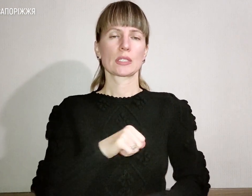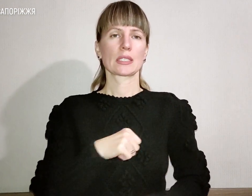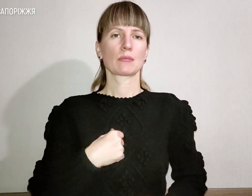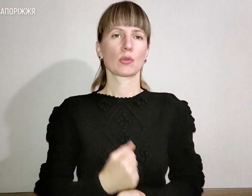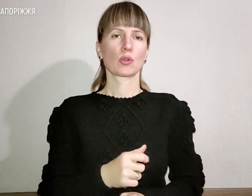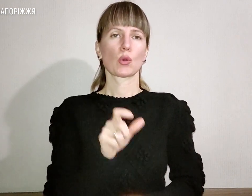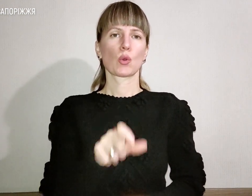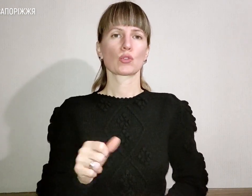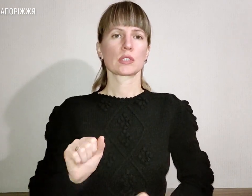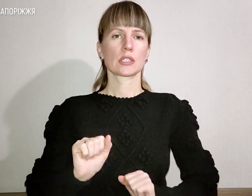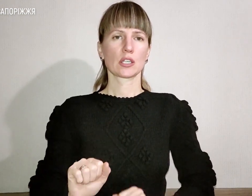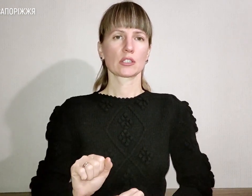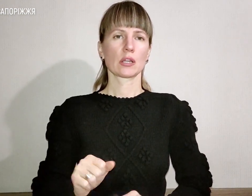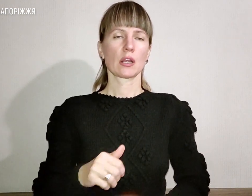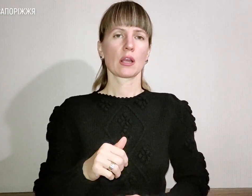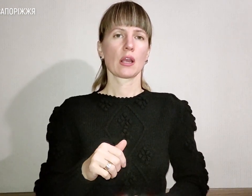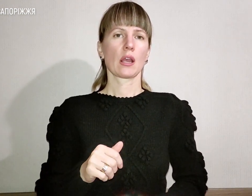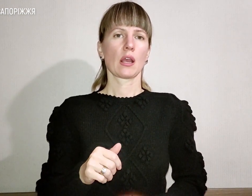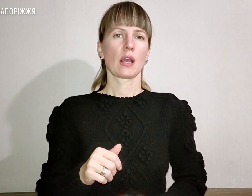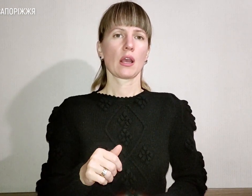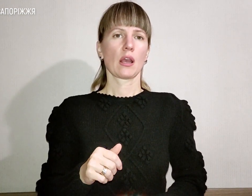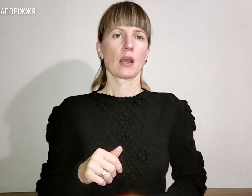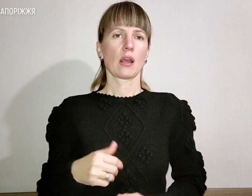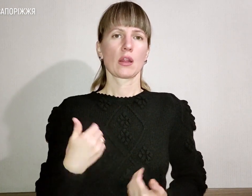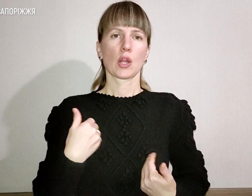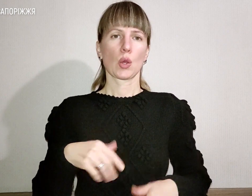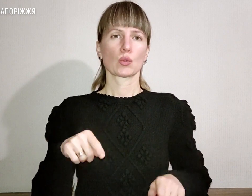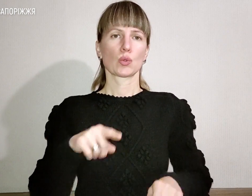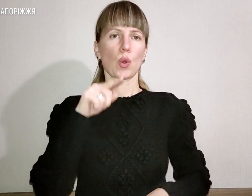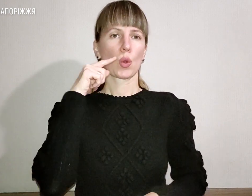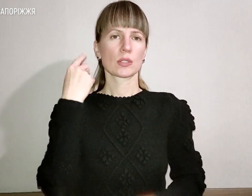хочуть захиститися, не хочуть тут росіян бачити. Все буде класно.